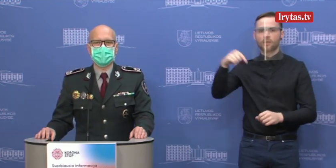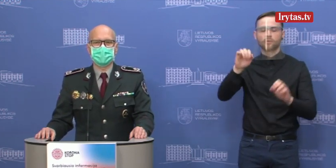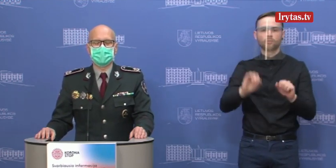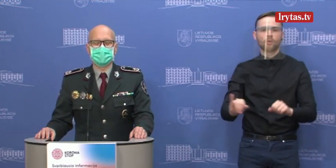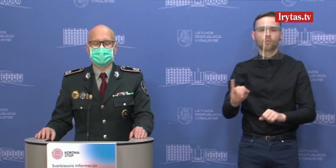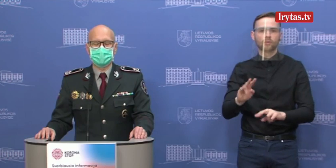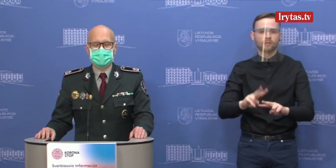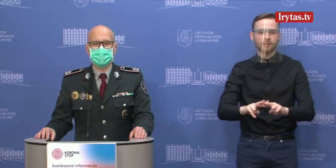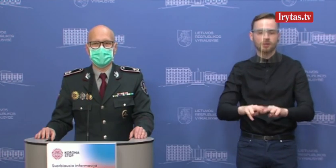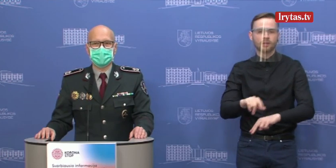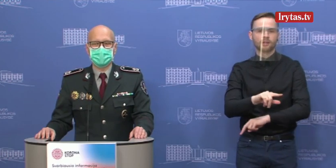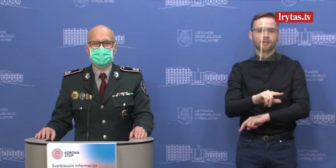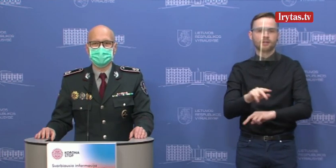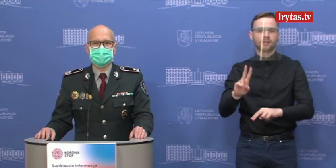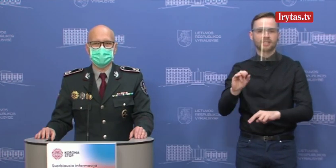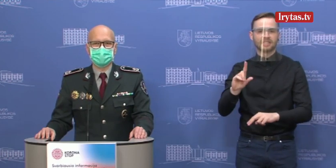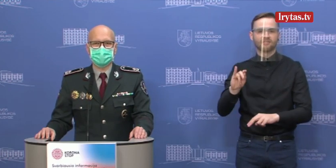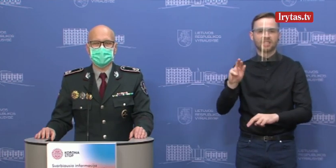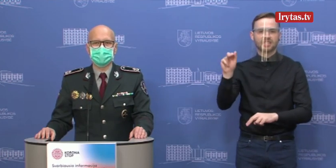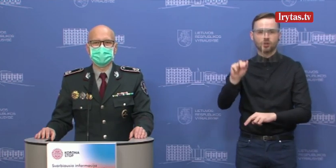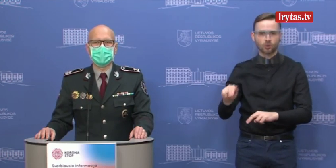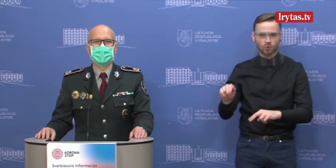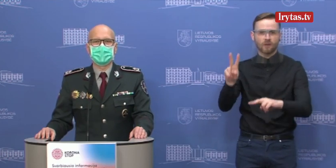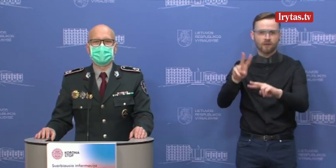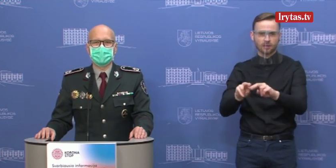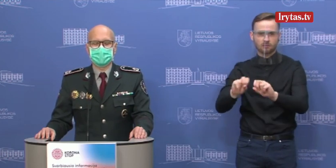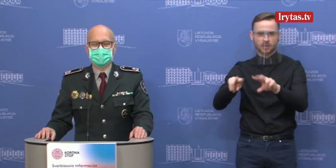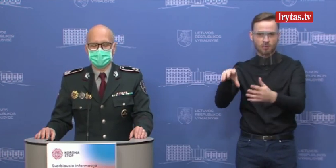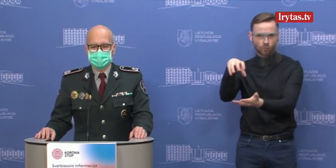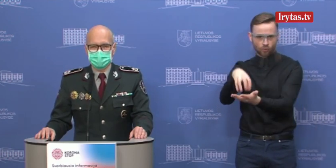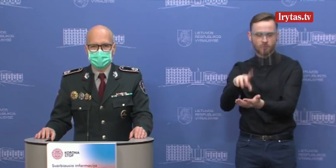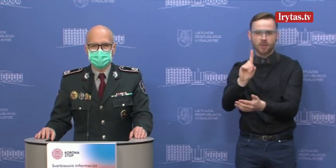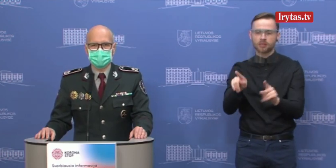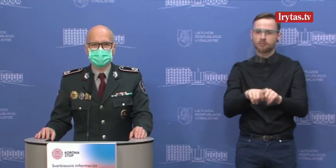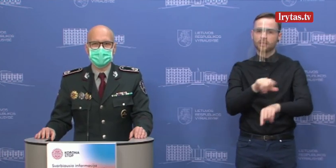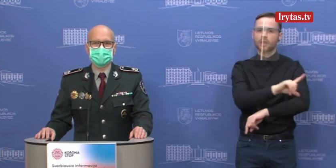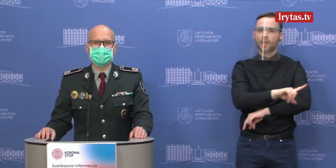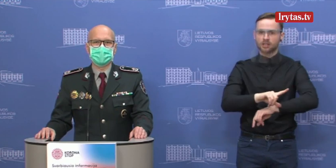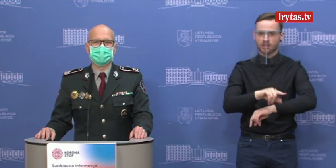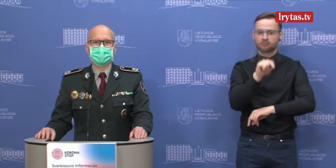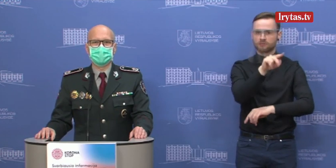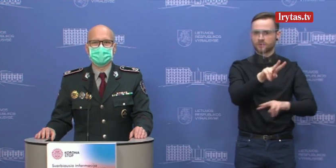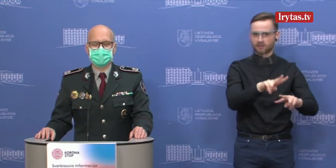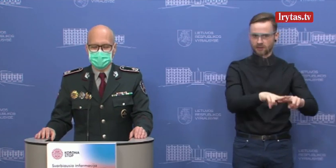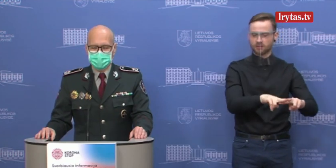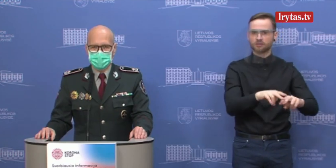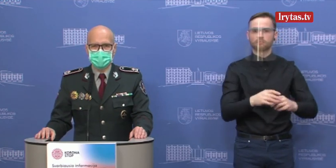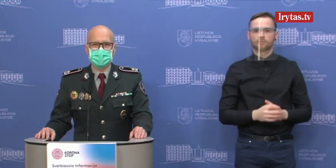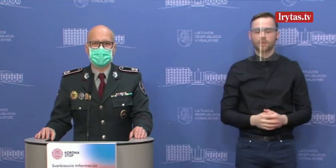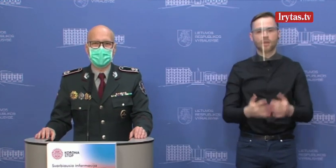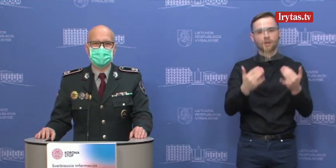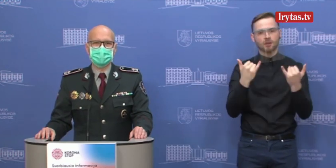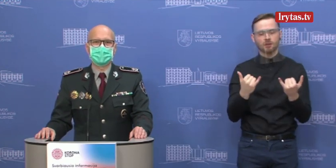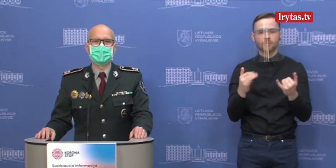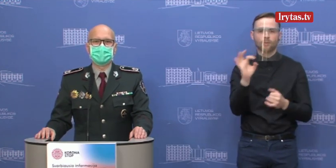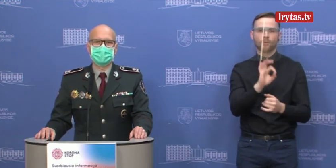Lazdijų, ne tik tai per Kalvarijos Budzisko kontrolės punktą, bet ir per Lazdijų Gradniko kontrolės punktą. Kalbu dabar konkrečiai